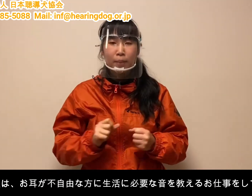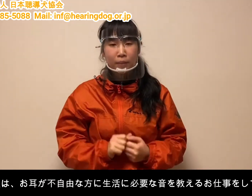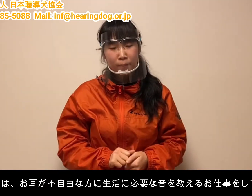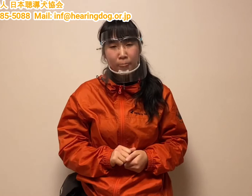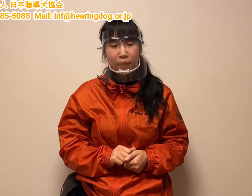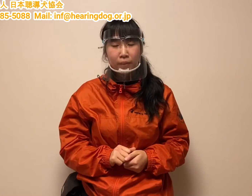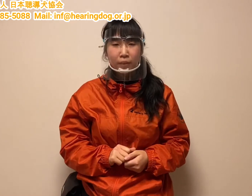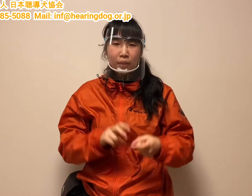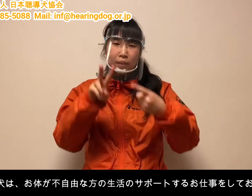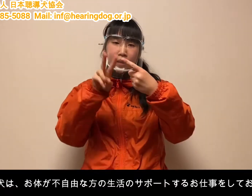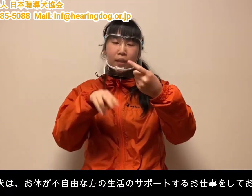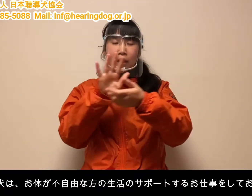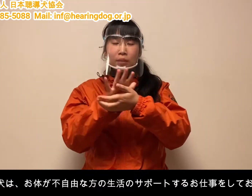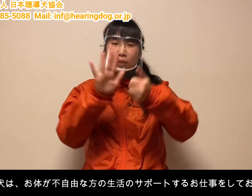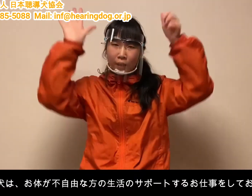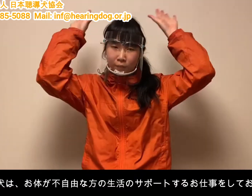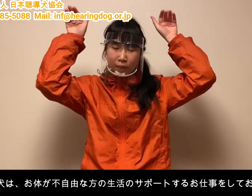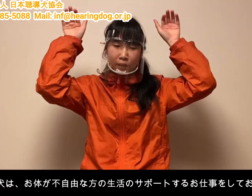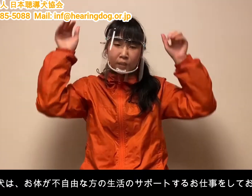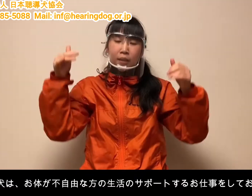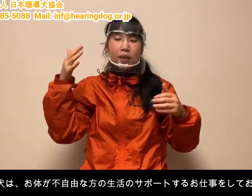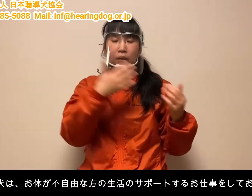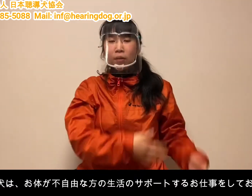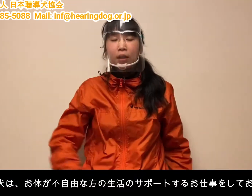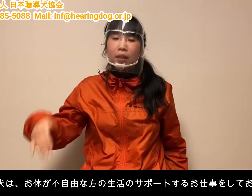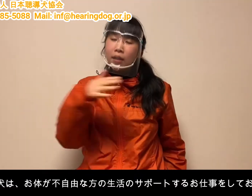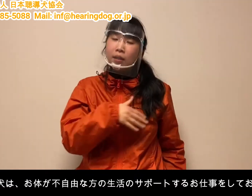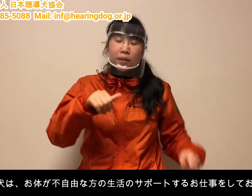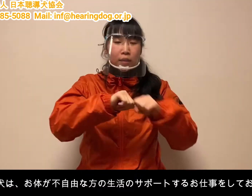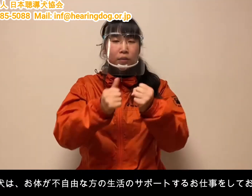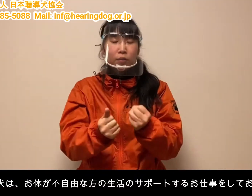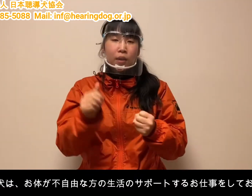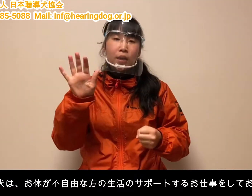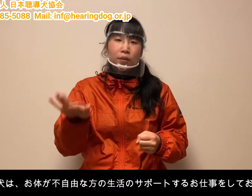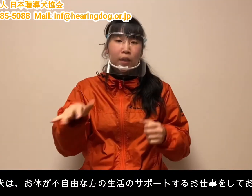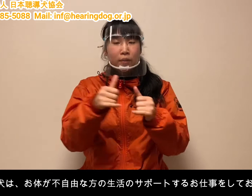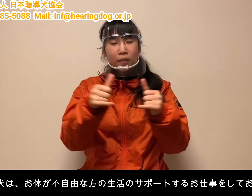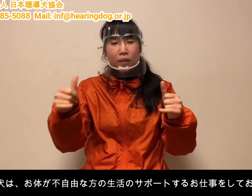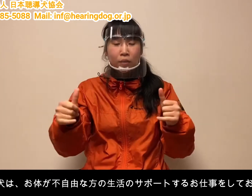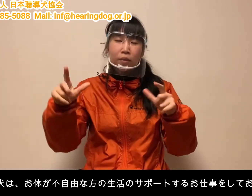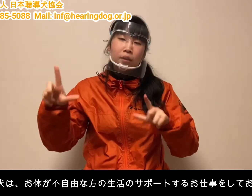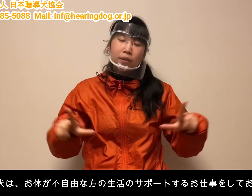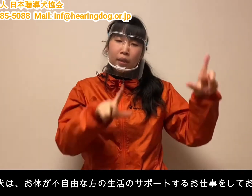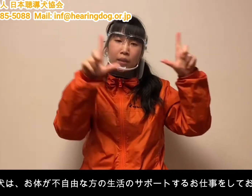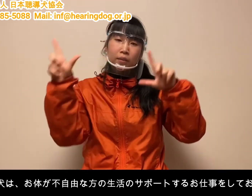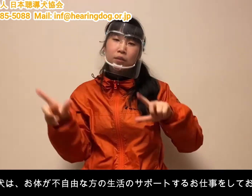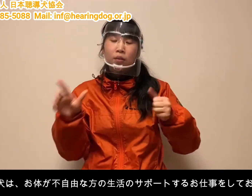。介助犬はお体に障害のある方の生活のサ